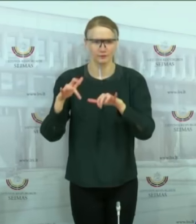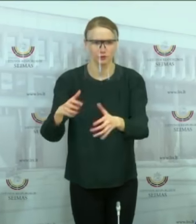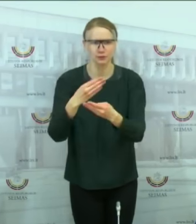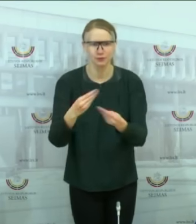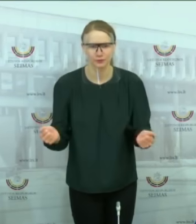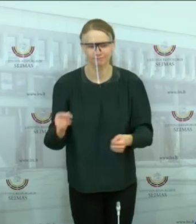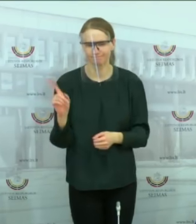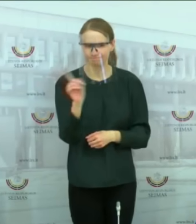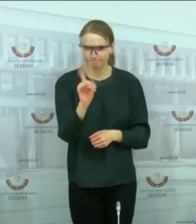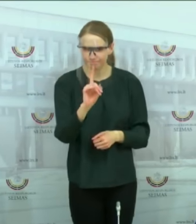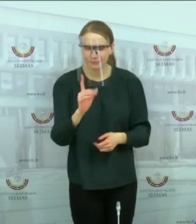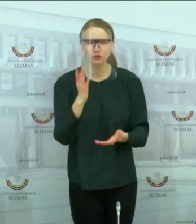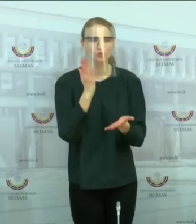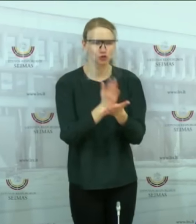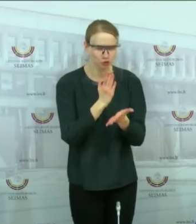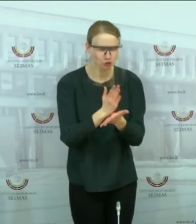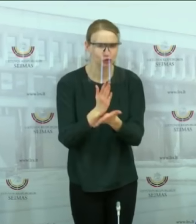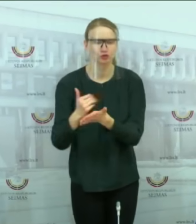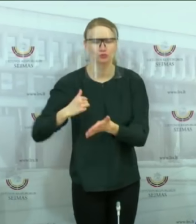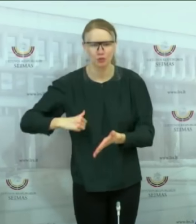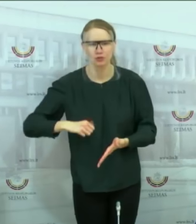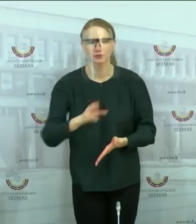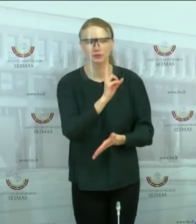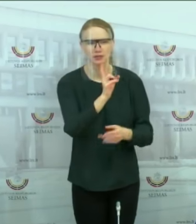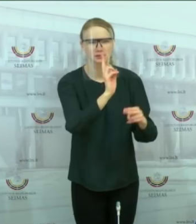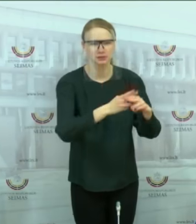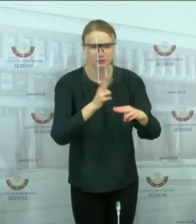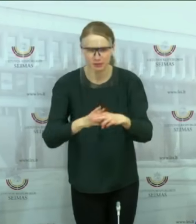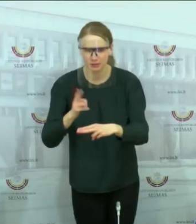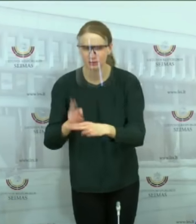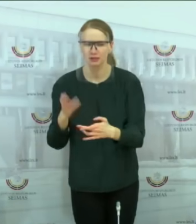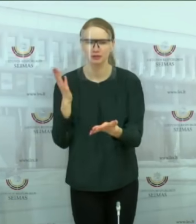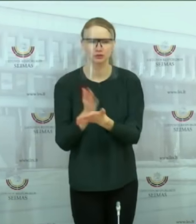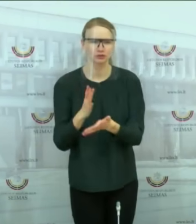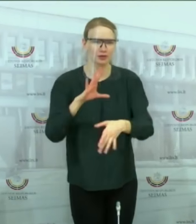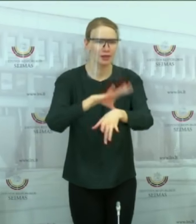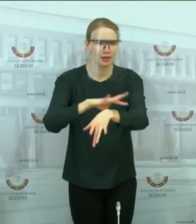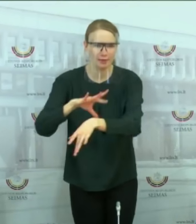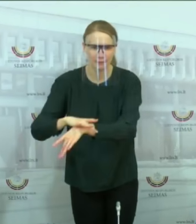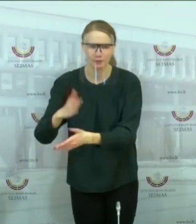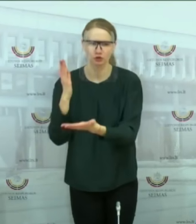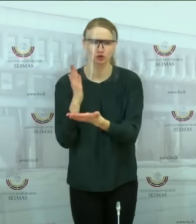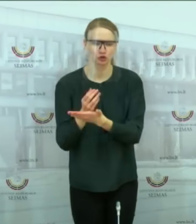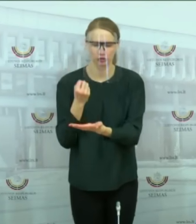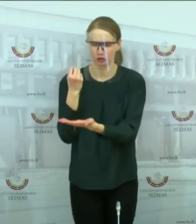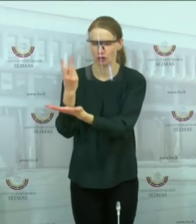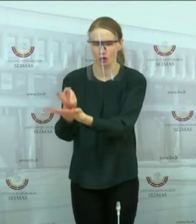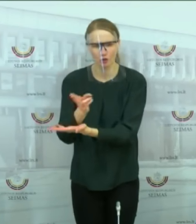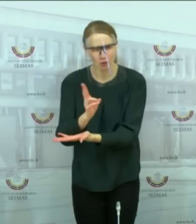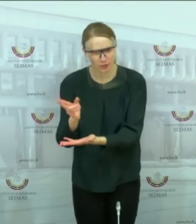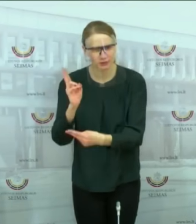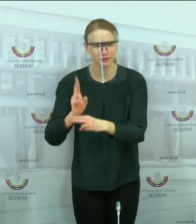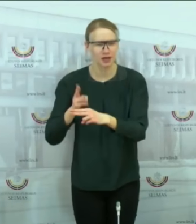mus yra, mes turim užsikrėtusių asmenų. Turim diagnozuotų, turim gydomų asmenų ligoninėse,